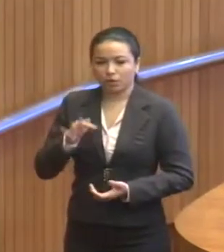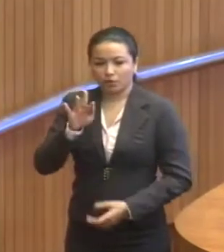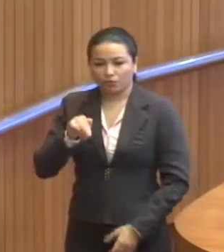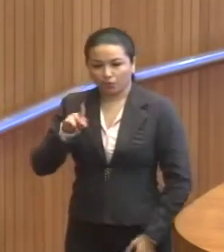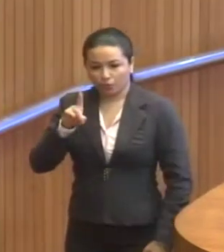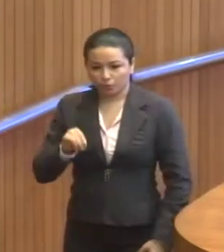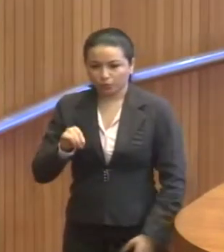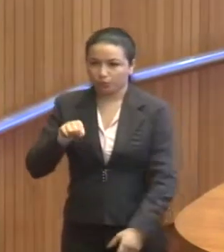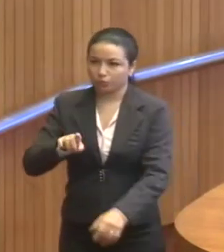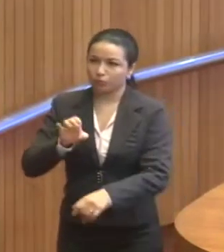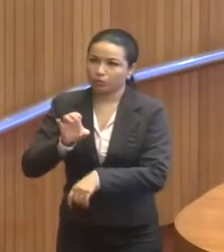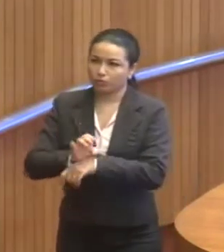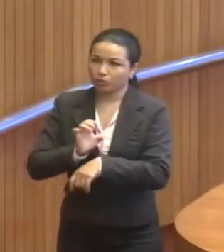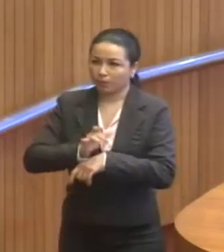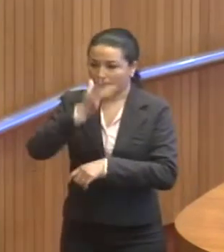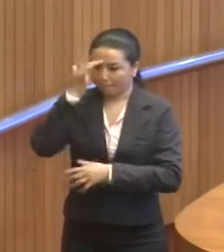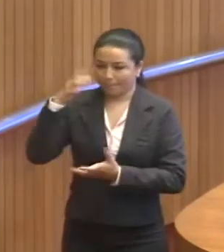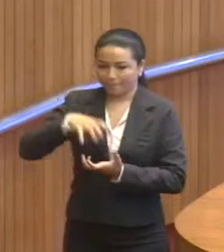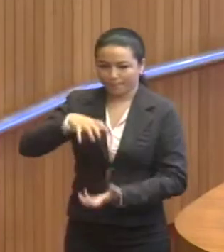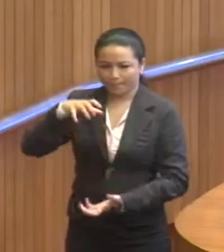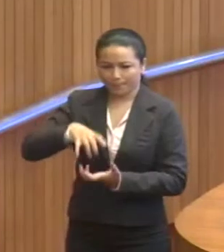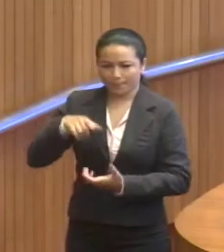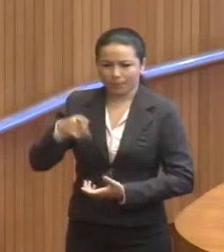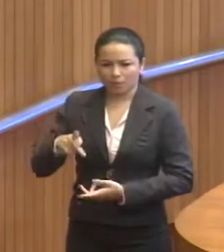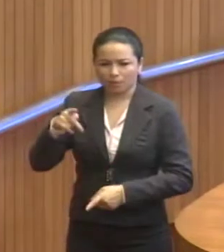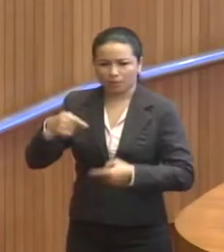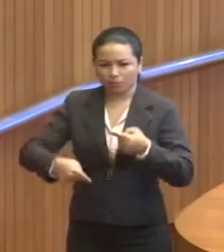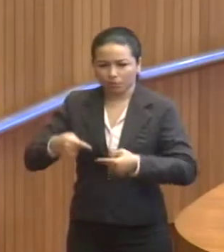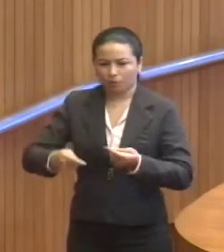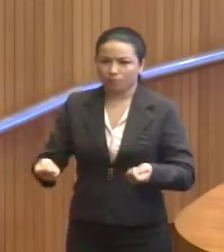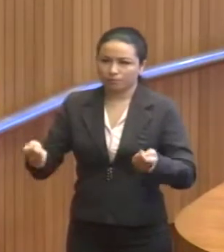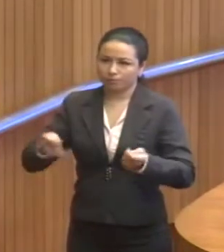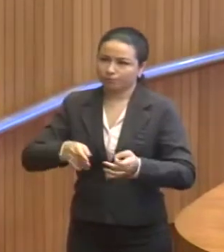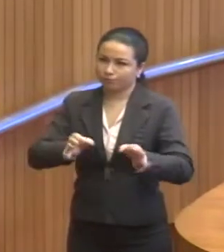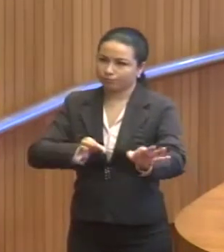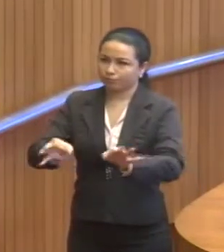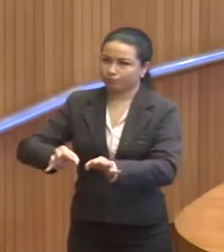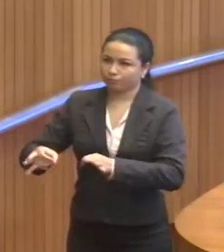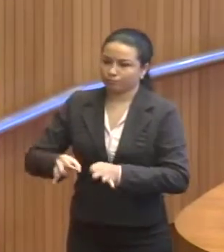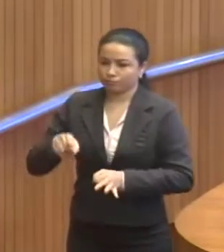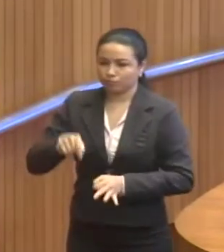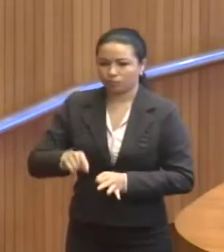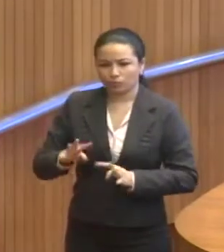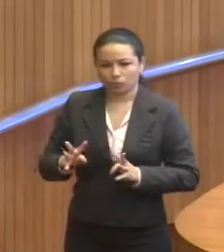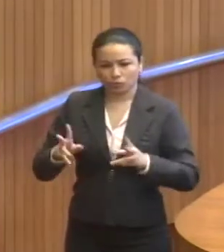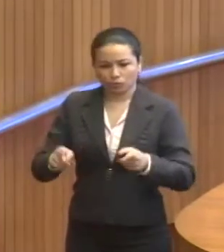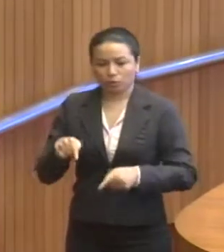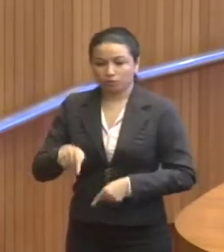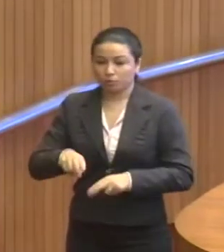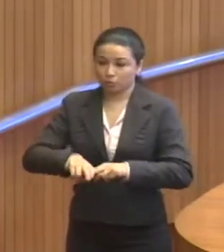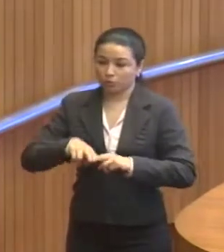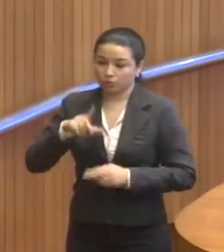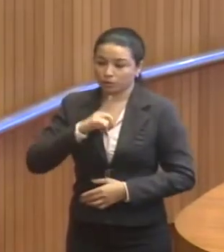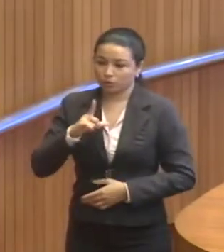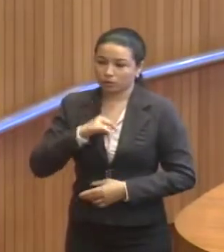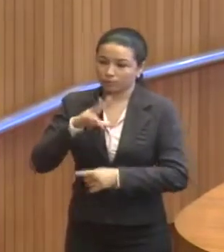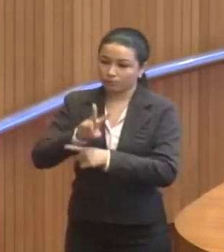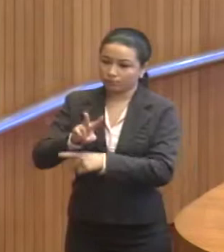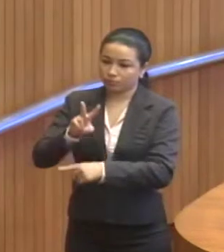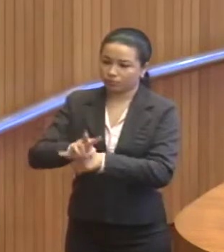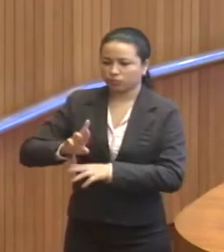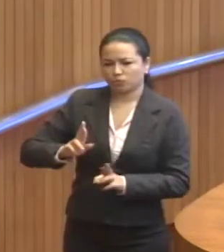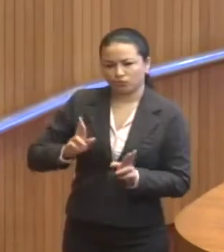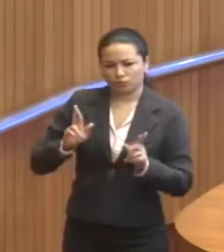Idoso deveria, de fato, acontecer para que essa política pudesse ser aplicada na sua plenitude e, portanto, desse um